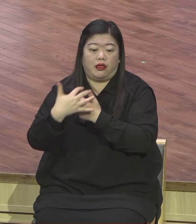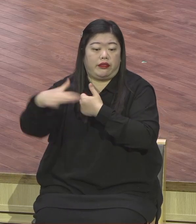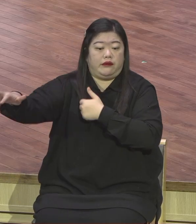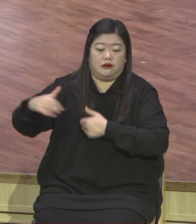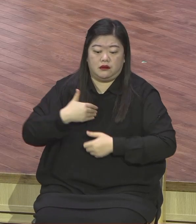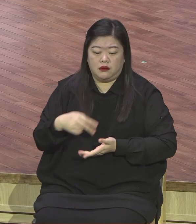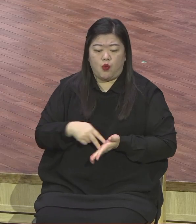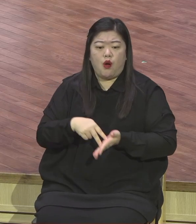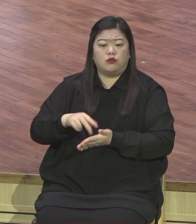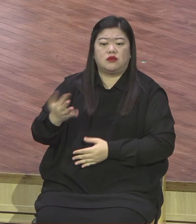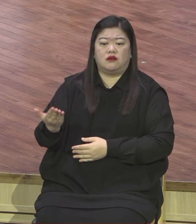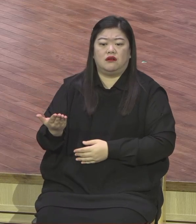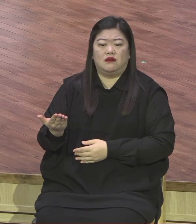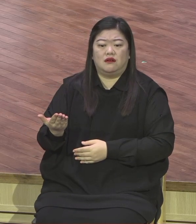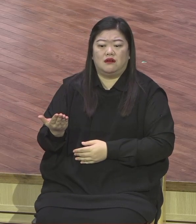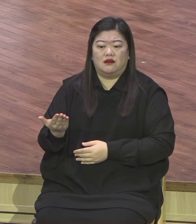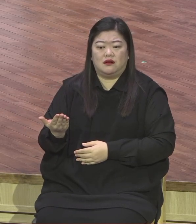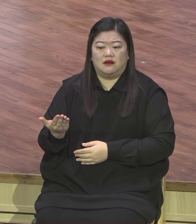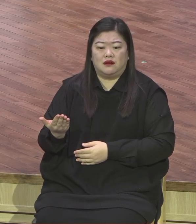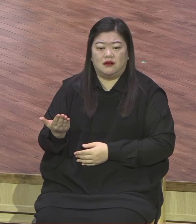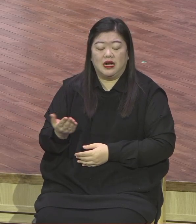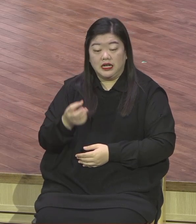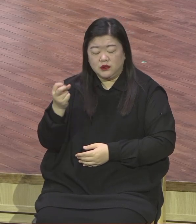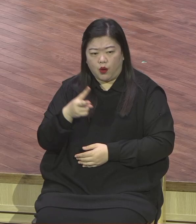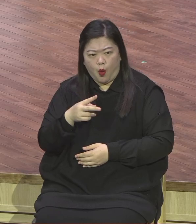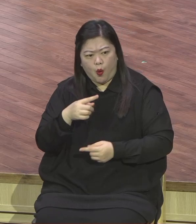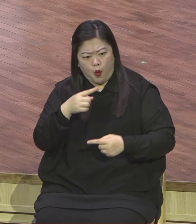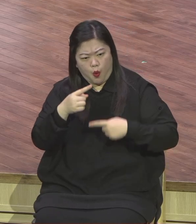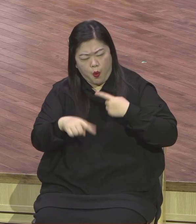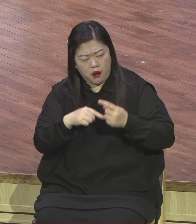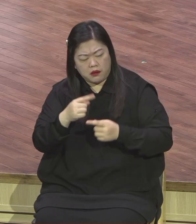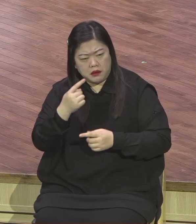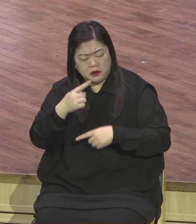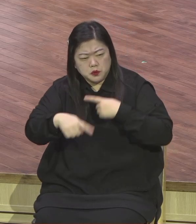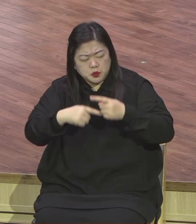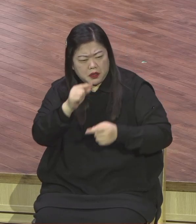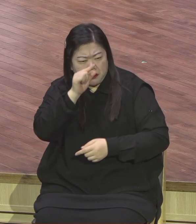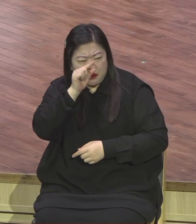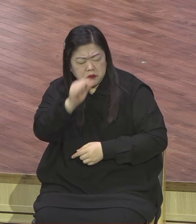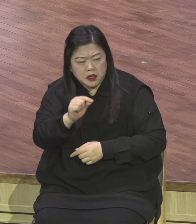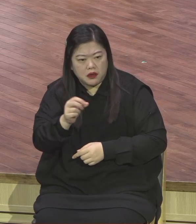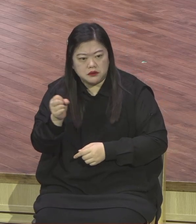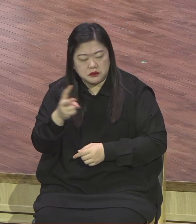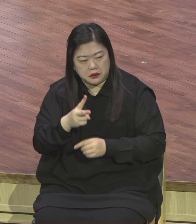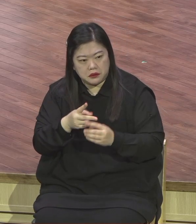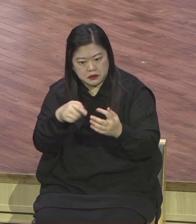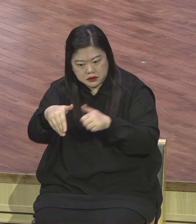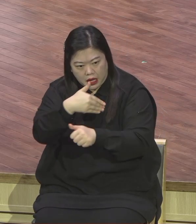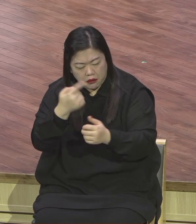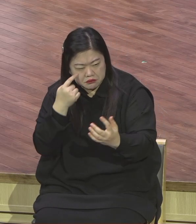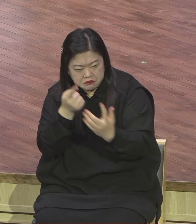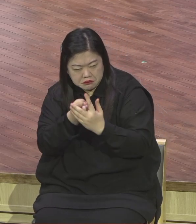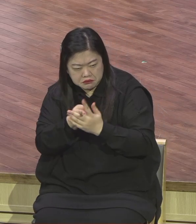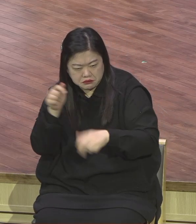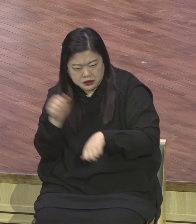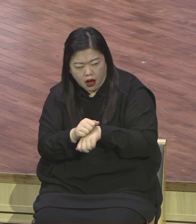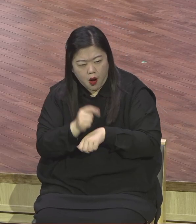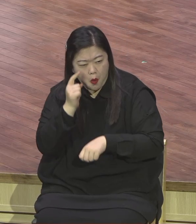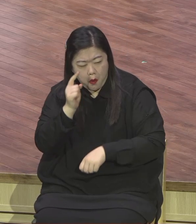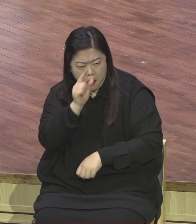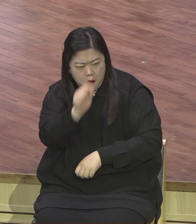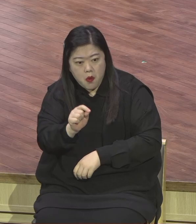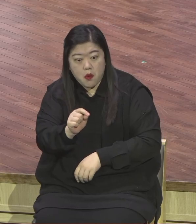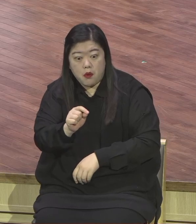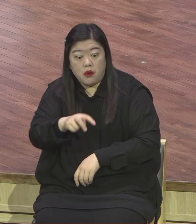같지만 똑똑한 것 같은 것 아주 예리한 것 같지만 나중에 아무도 없다니까 주의해. 왜? 성경적 복음적으로 안 했기 때문에.